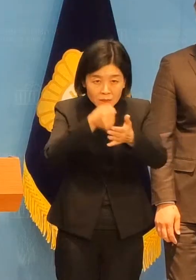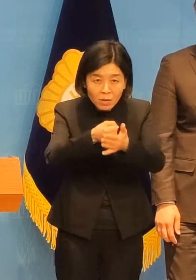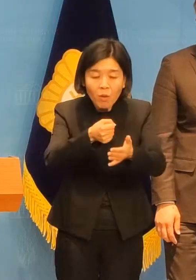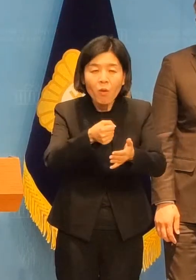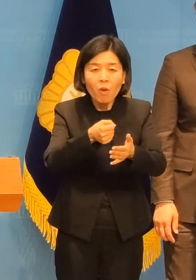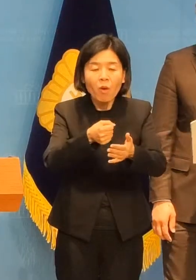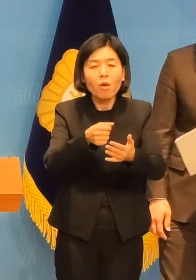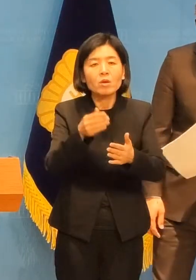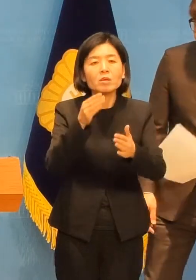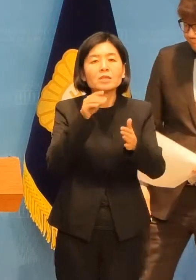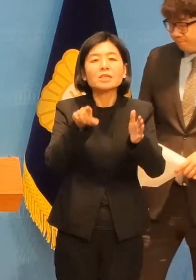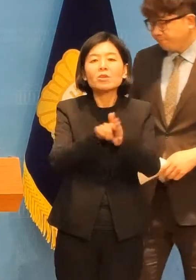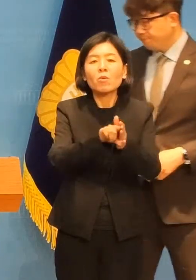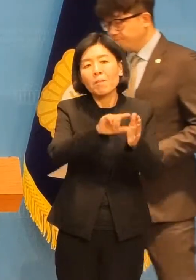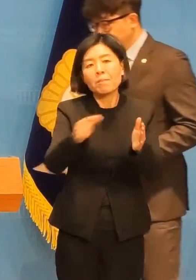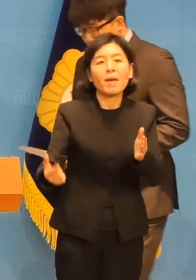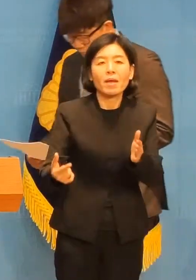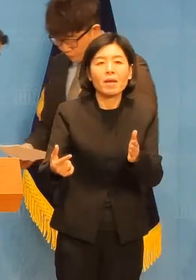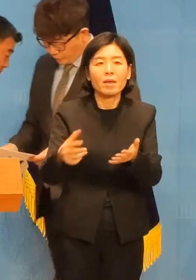행위입니다.